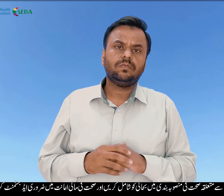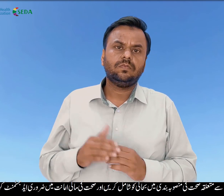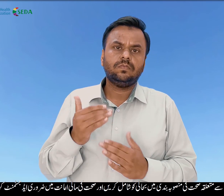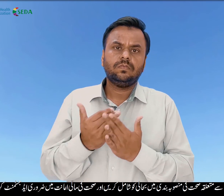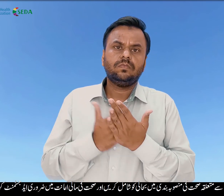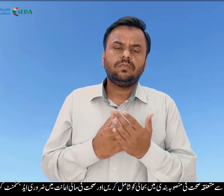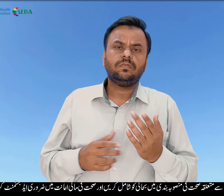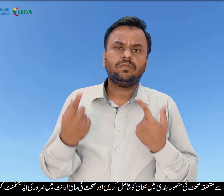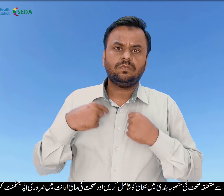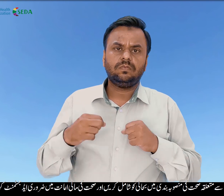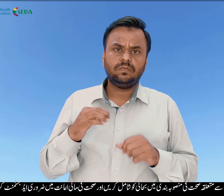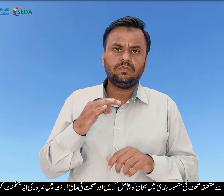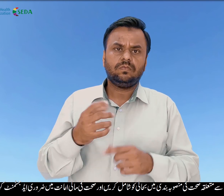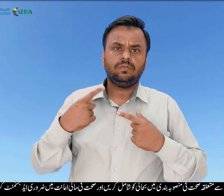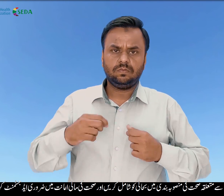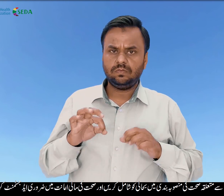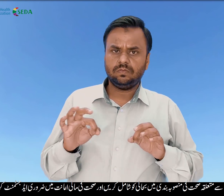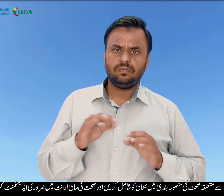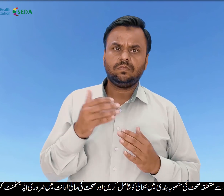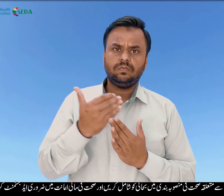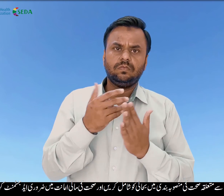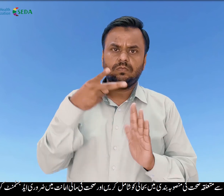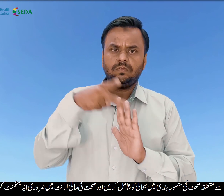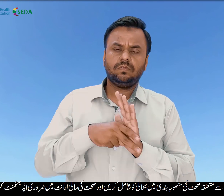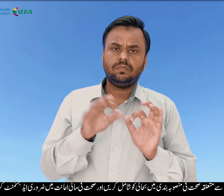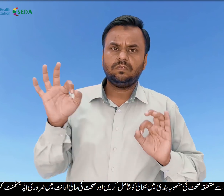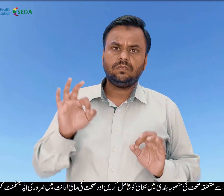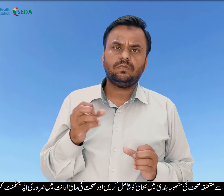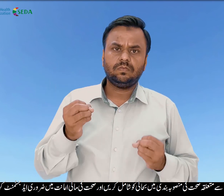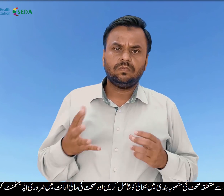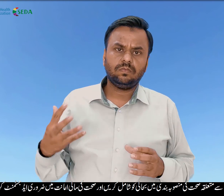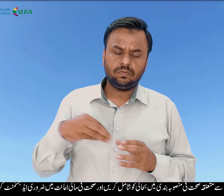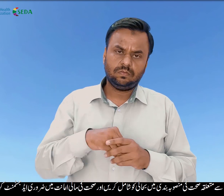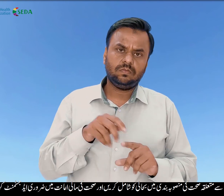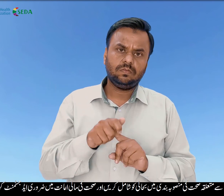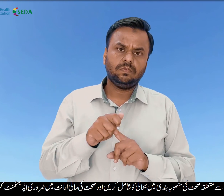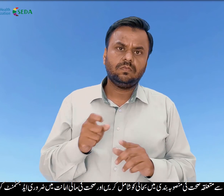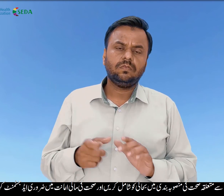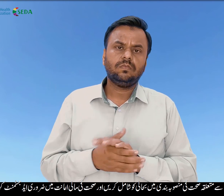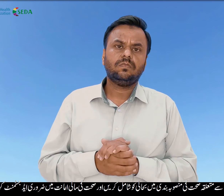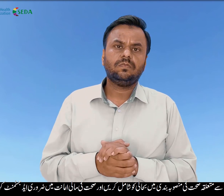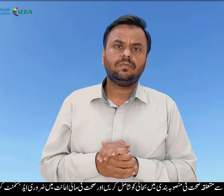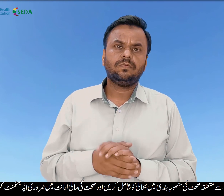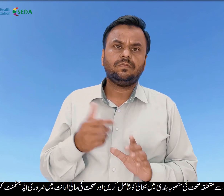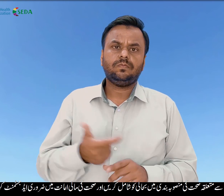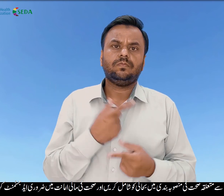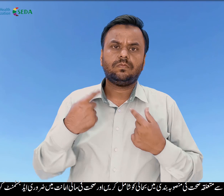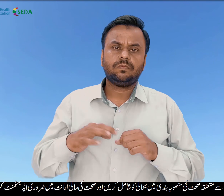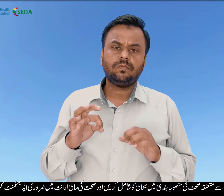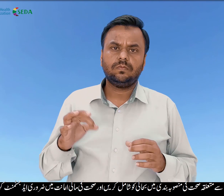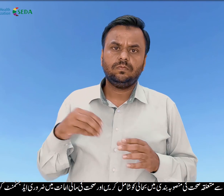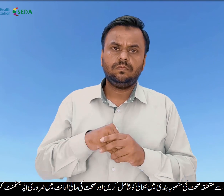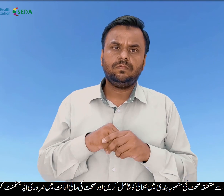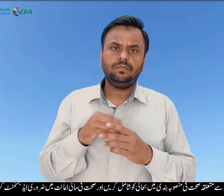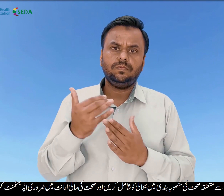کووڈ-19 سے متعلقہ صحت کی منصوبہ بندی میں بحالی کو شامل کریں اور صحت کی مالی اعانت